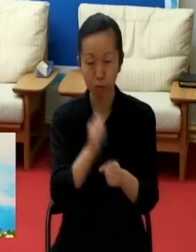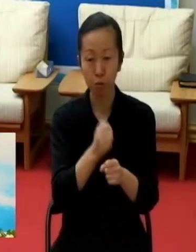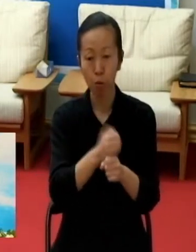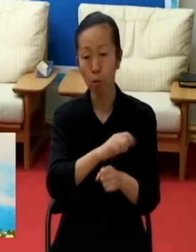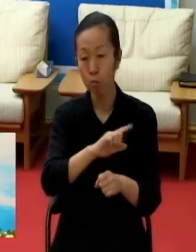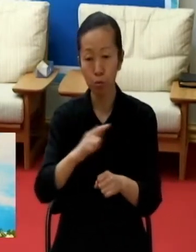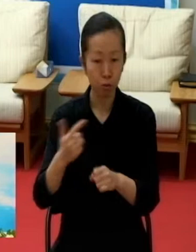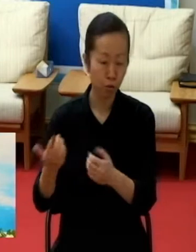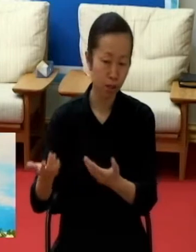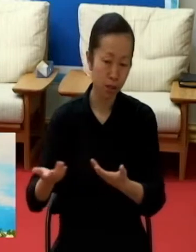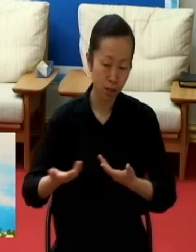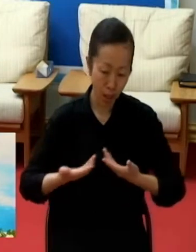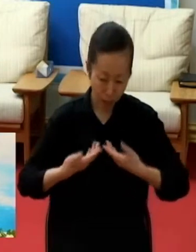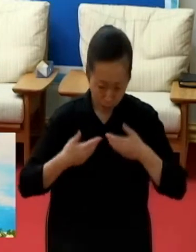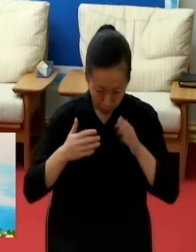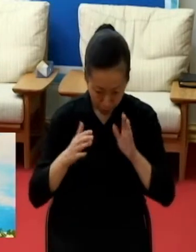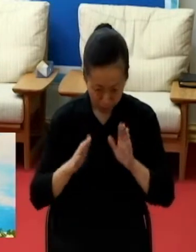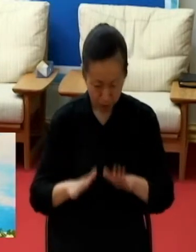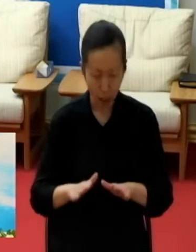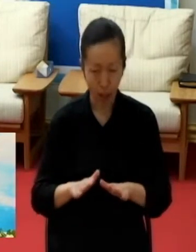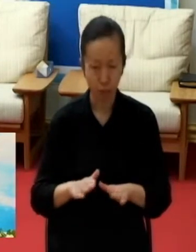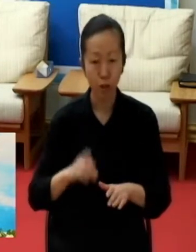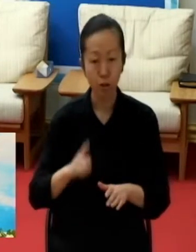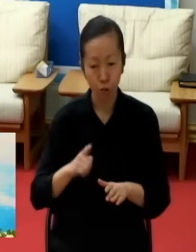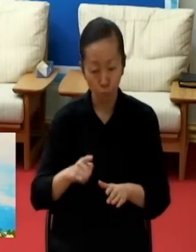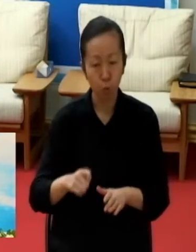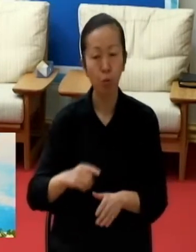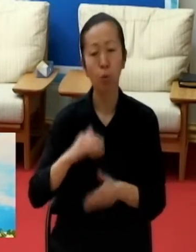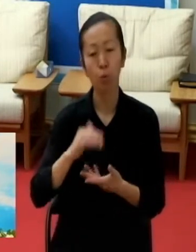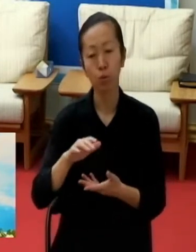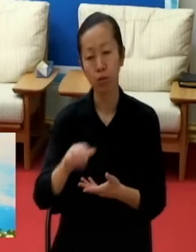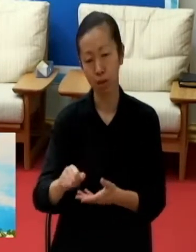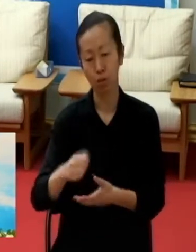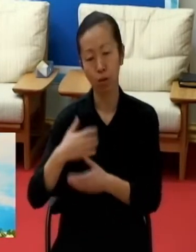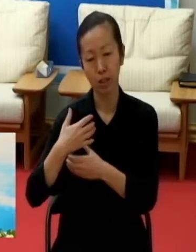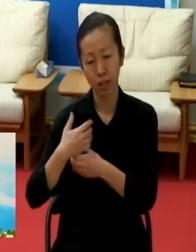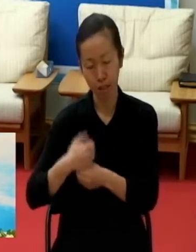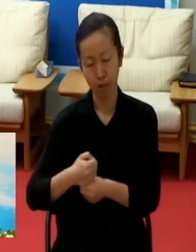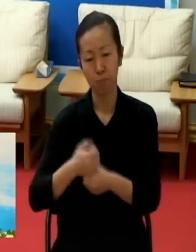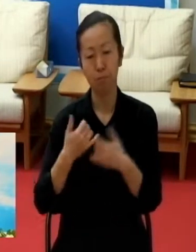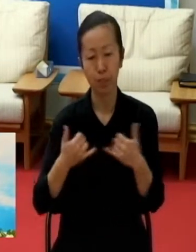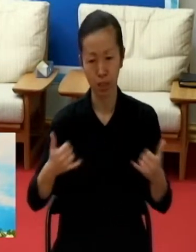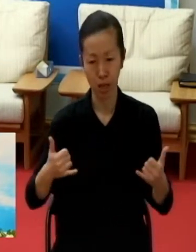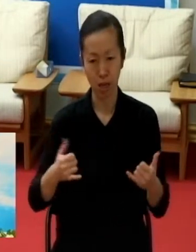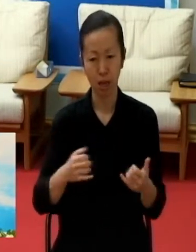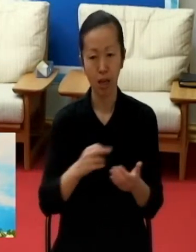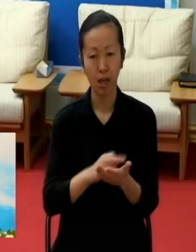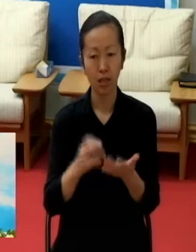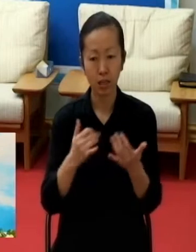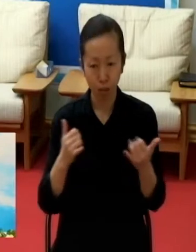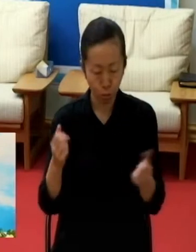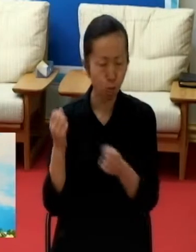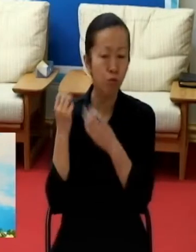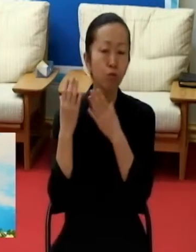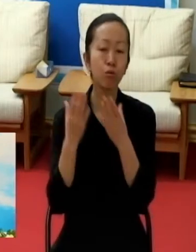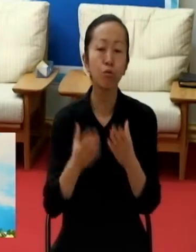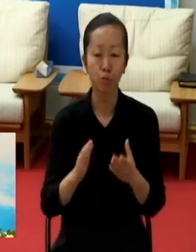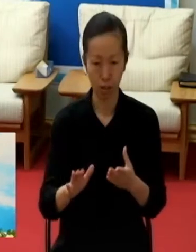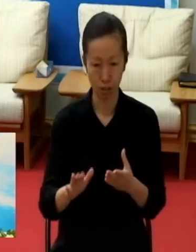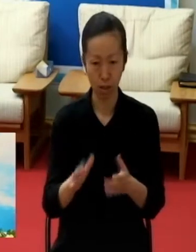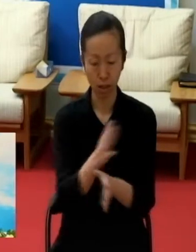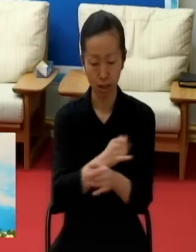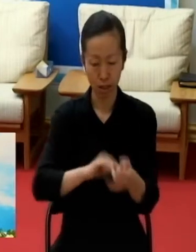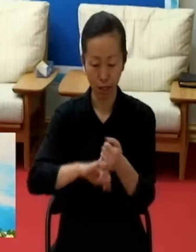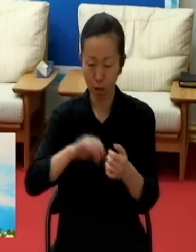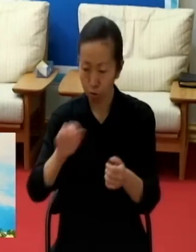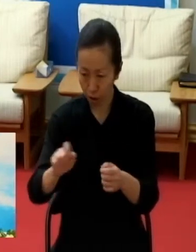いうこと。 그게 바로 신자의 축복입니다. それが信者の祝福です。 이 언약을 붙잡을 때 우리는 과거를 바꿀 수 있습니다. この契約をつかむと